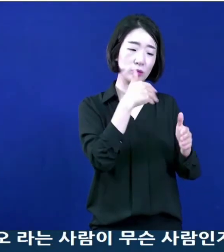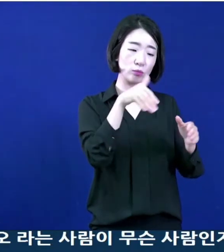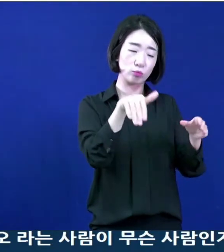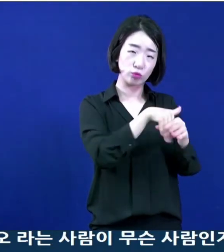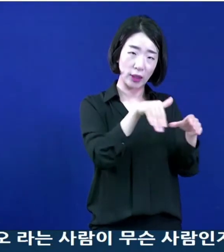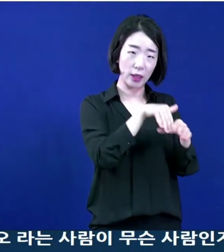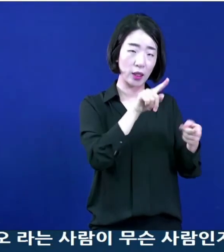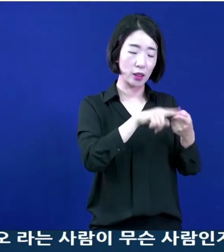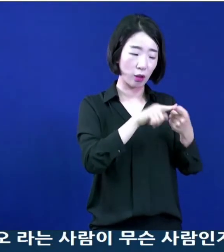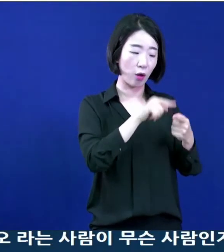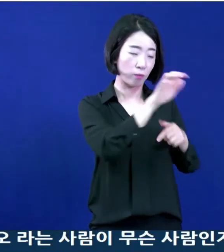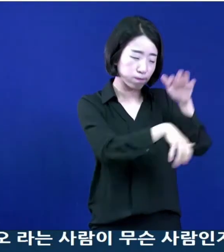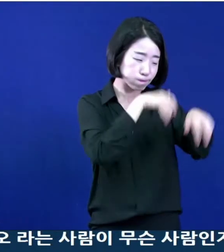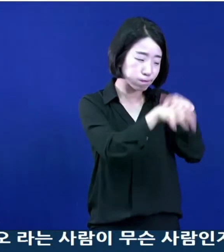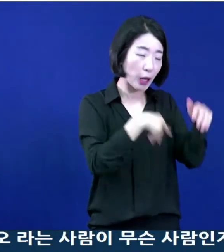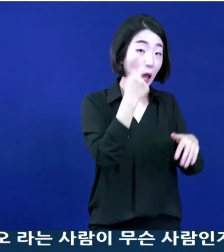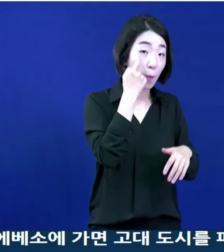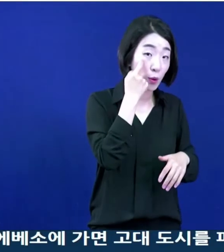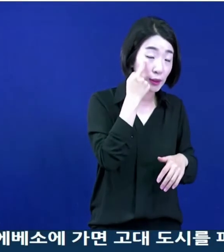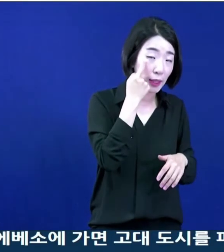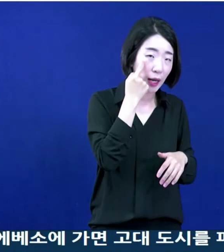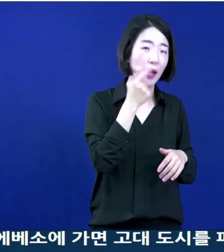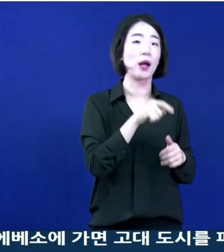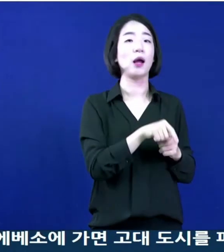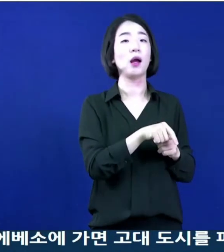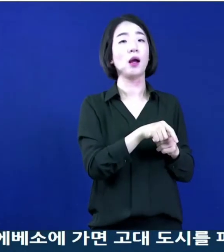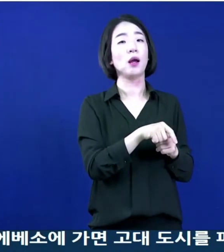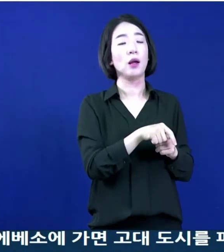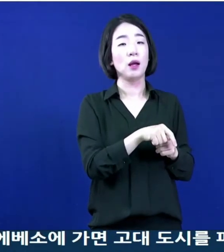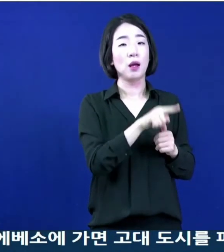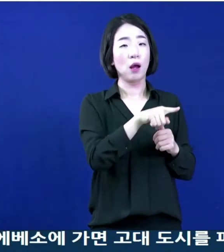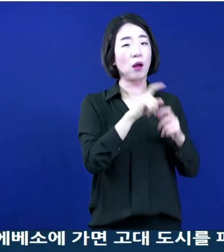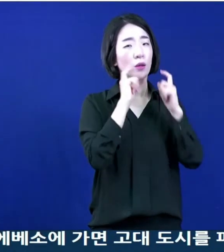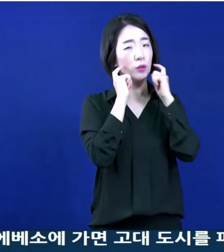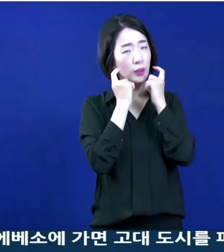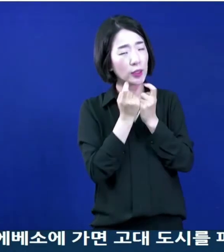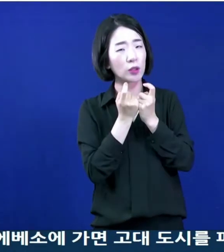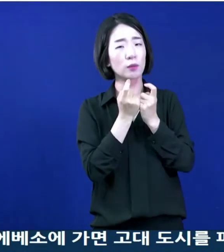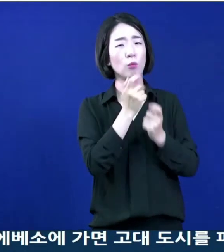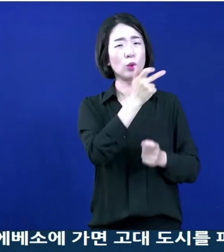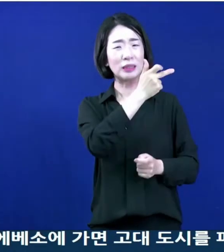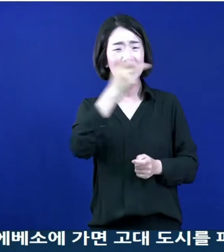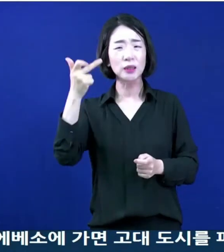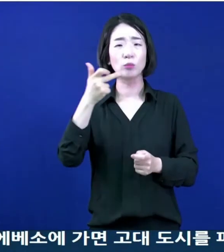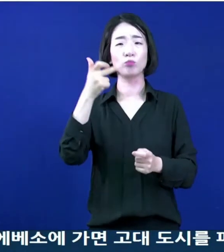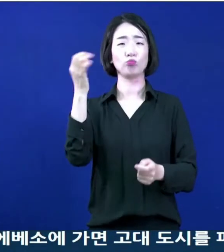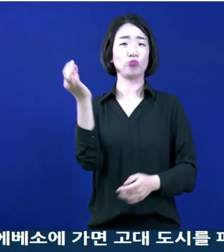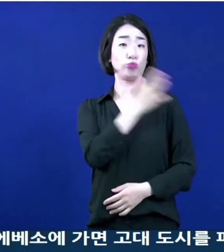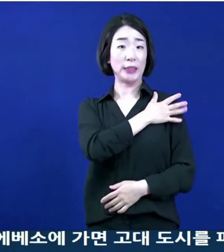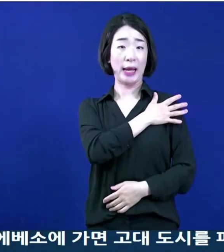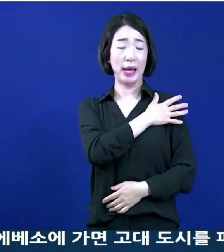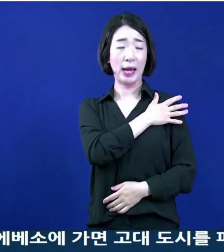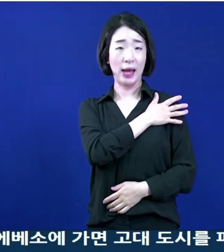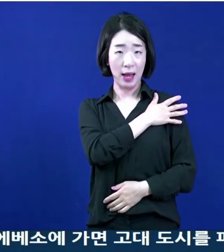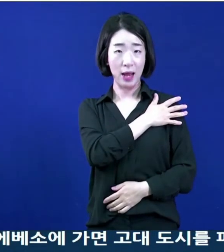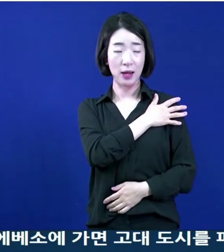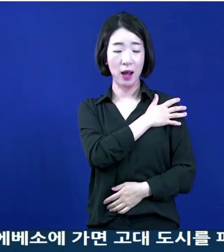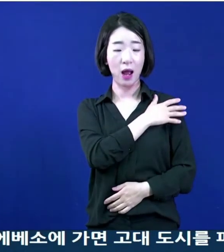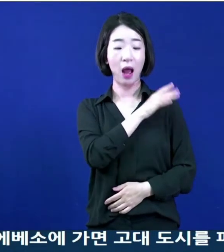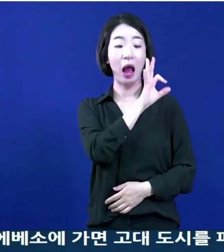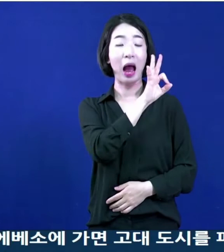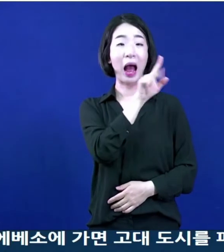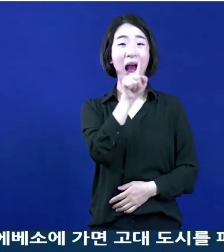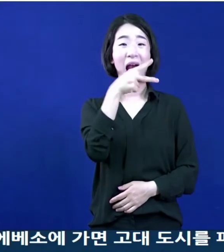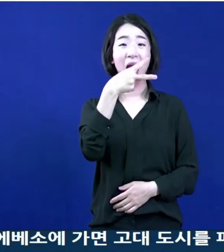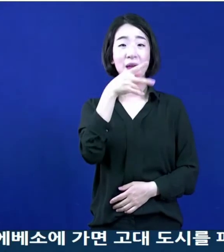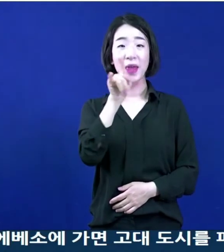석상이 나온 겁니다. 그래서 그거를 개인적인 큰 부자가 자기 집에 아데미